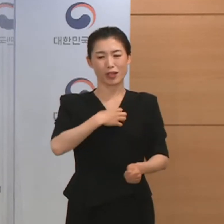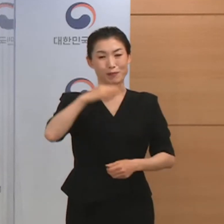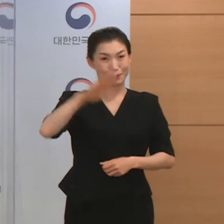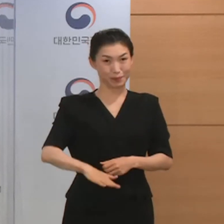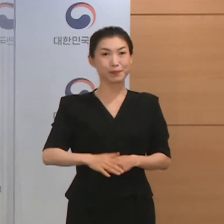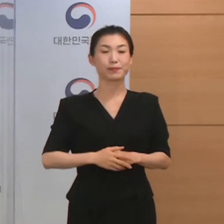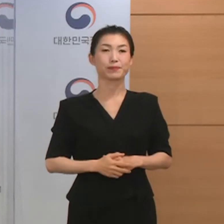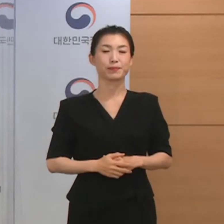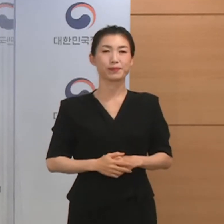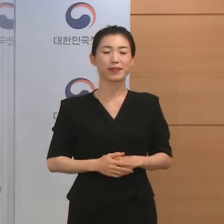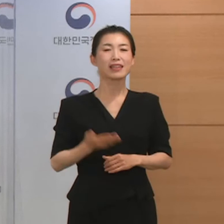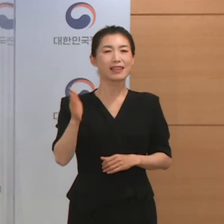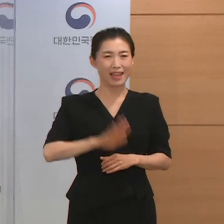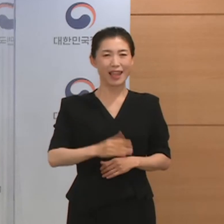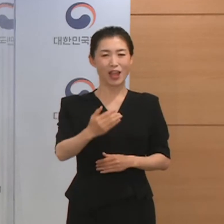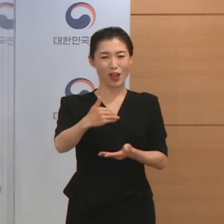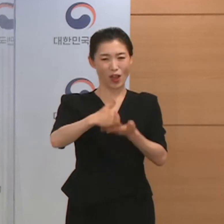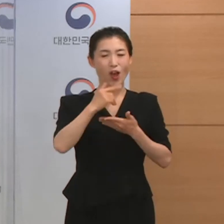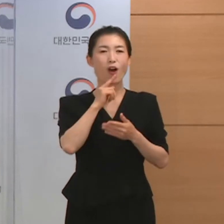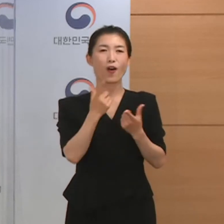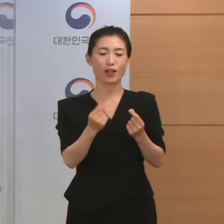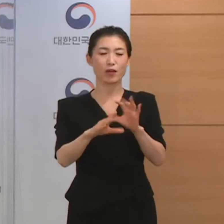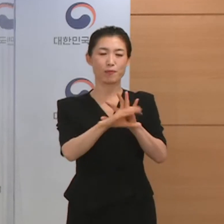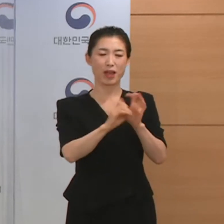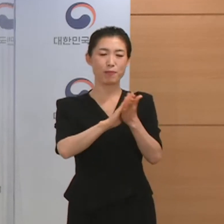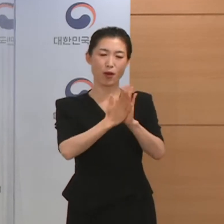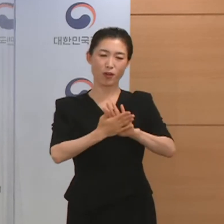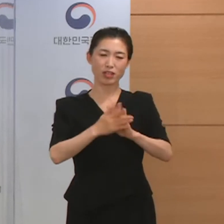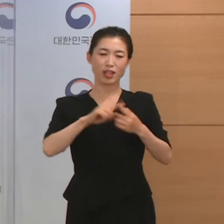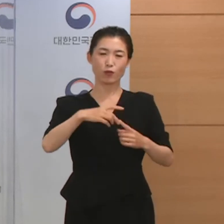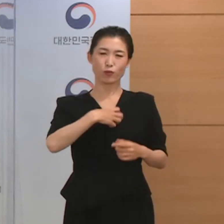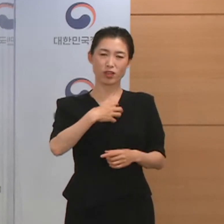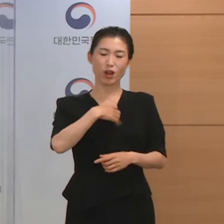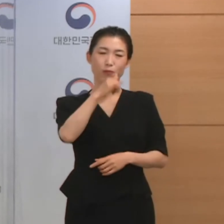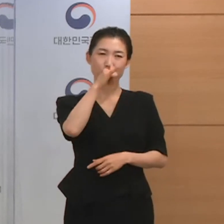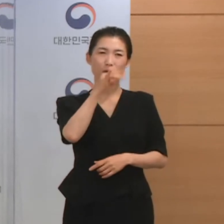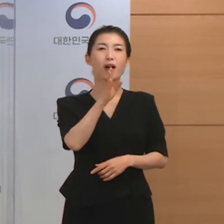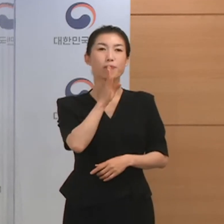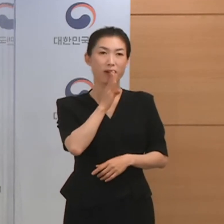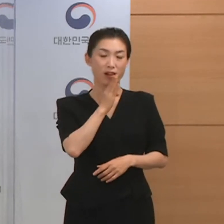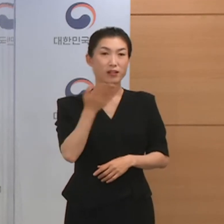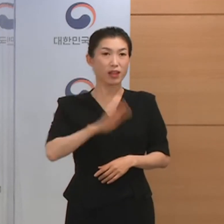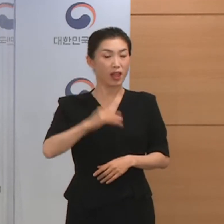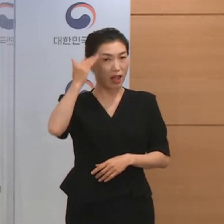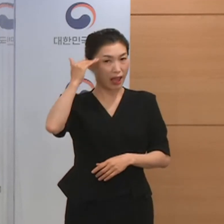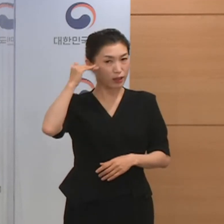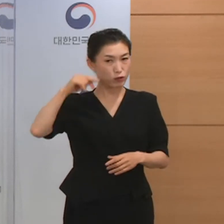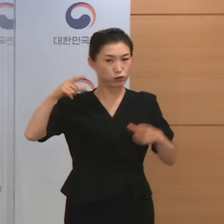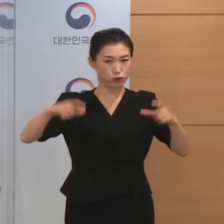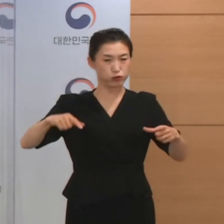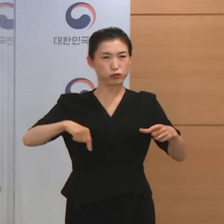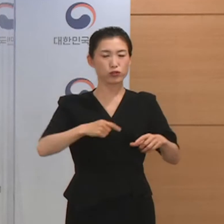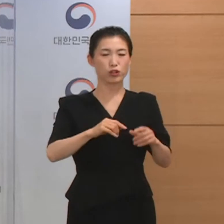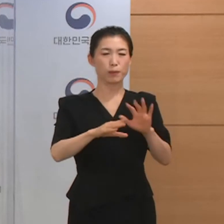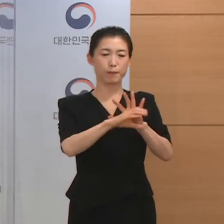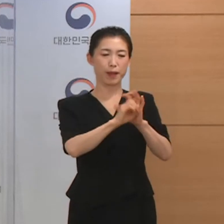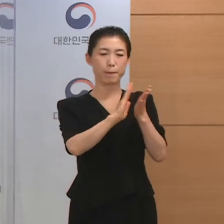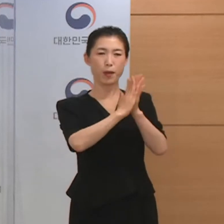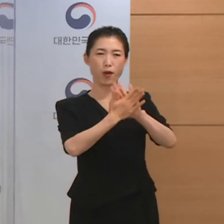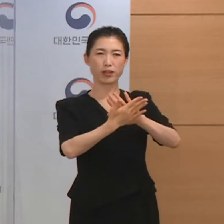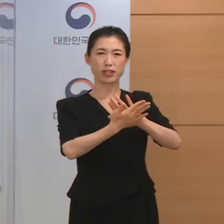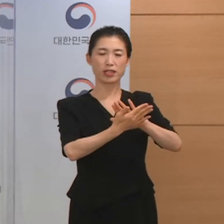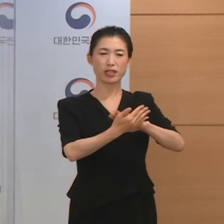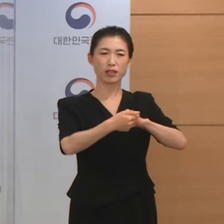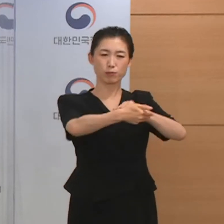변이 바이러스에 대한 우려도 있을 수 있겠지만 지금 현재 우리나라는 변이 바이러스의 유입을 차단하기 위해서